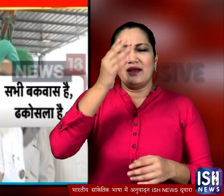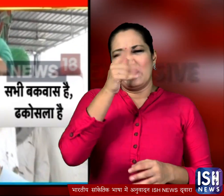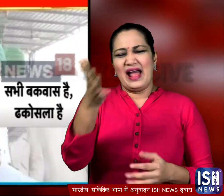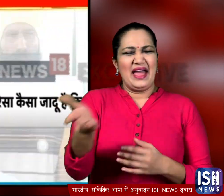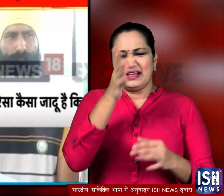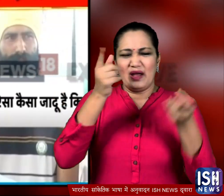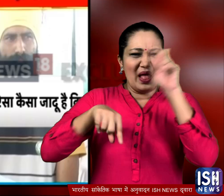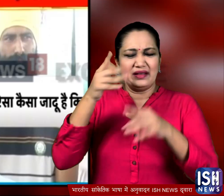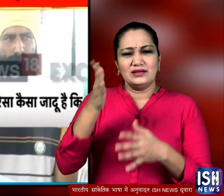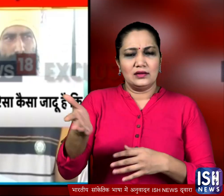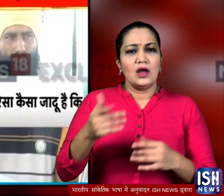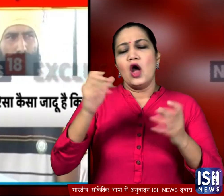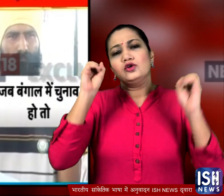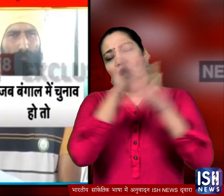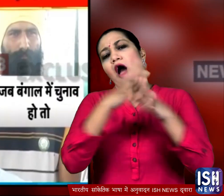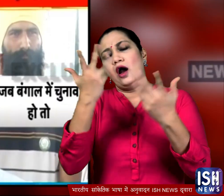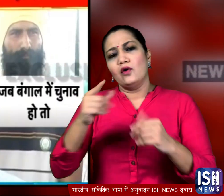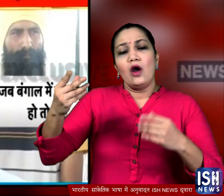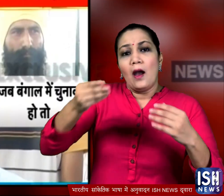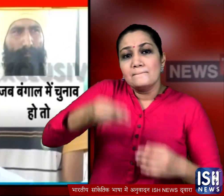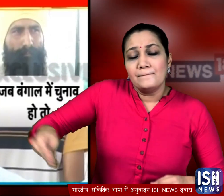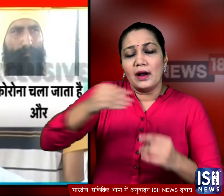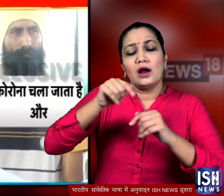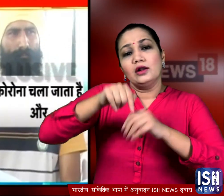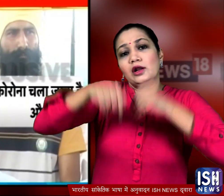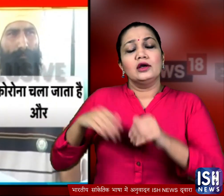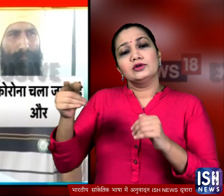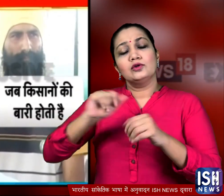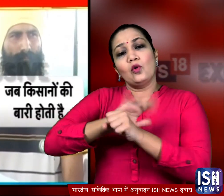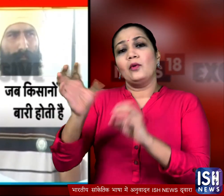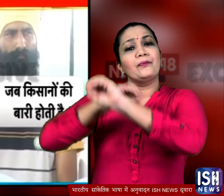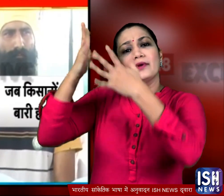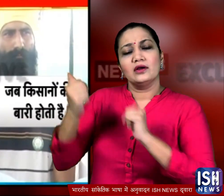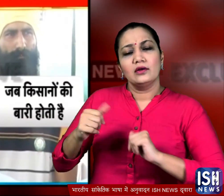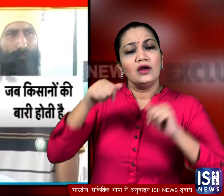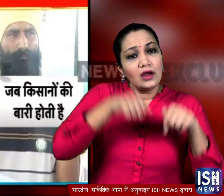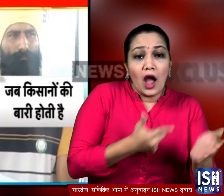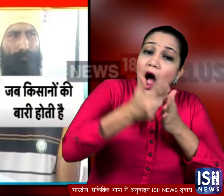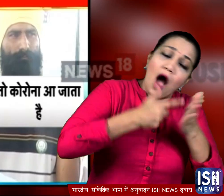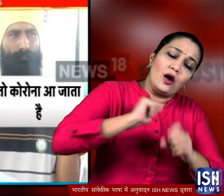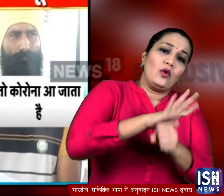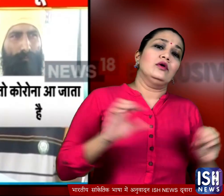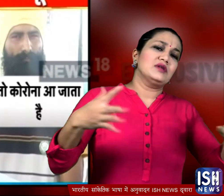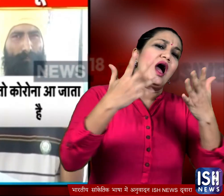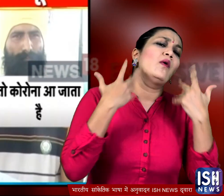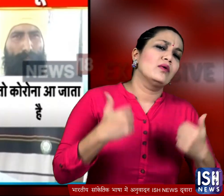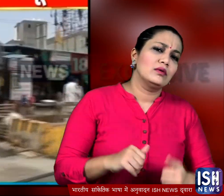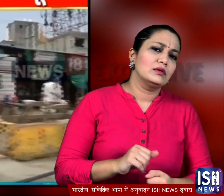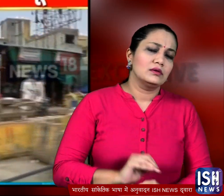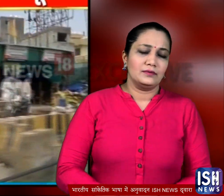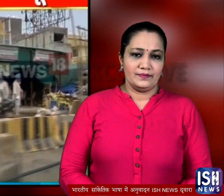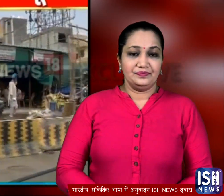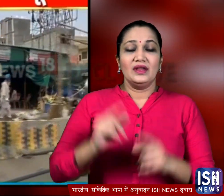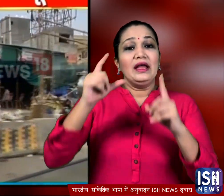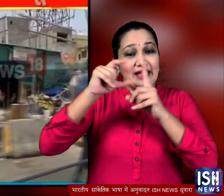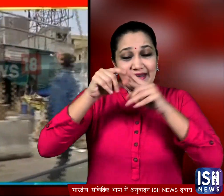बकवास है, ढकोसला है। ऐसा कैसा जादू है कि जो बंगाल में चुनाव होता तो कोरोना चली जाती है, जब किसानों की बारी आती है तो कोरोना आ जाती है। दिल्ली